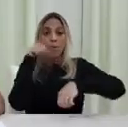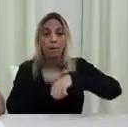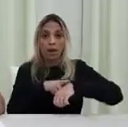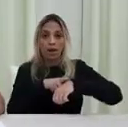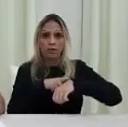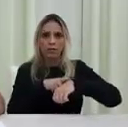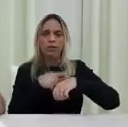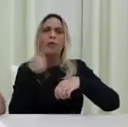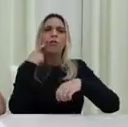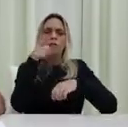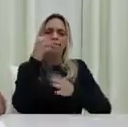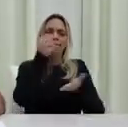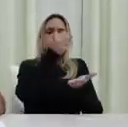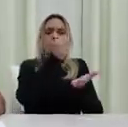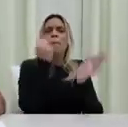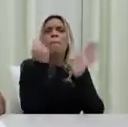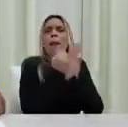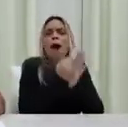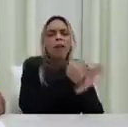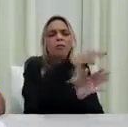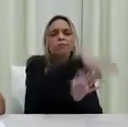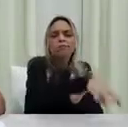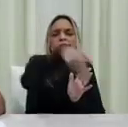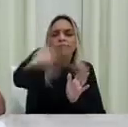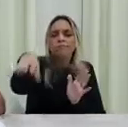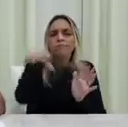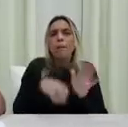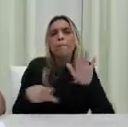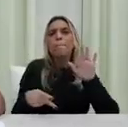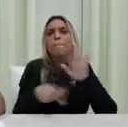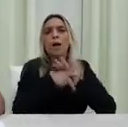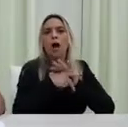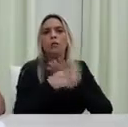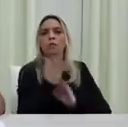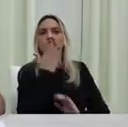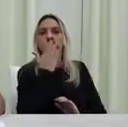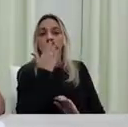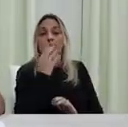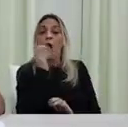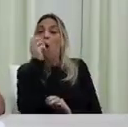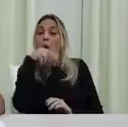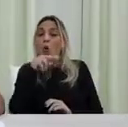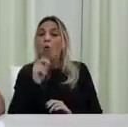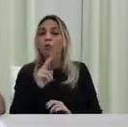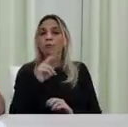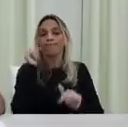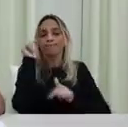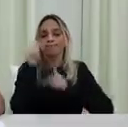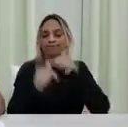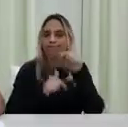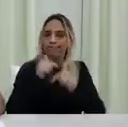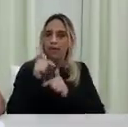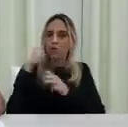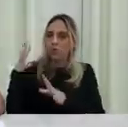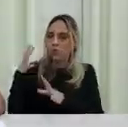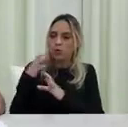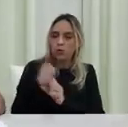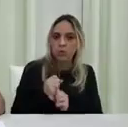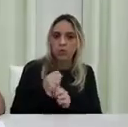demarcar grande quantidade de terras indígenas. Qual o objetivo? Como a ONU vem trabalhando há algum tempo,